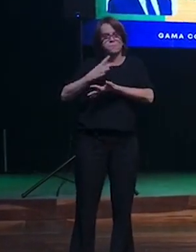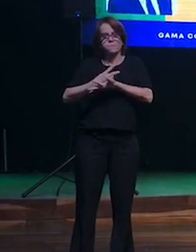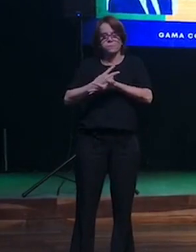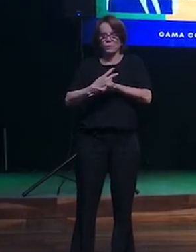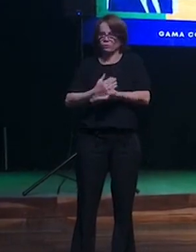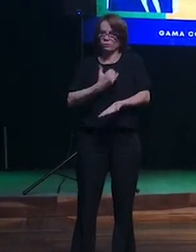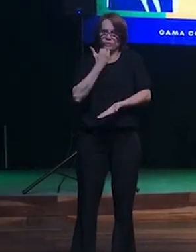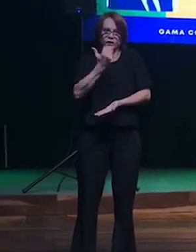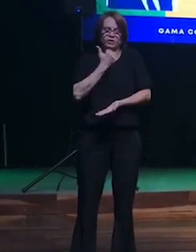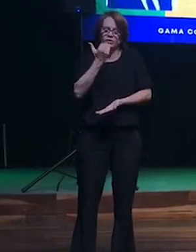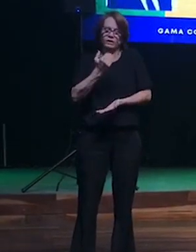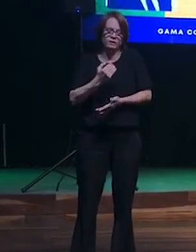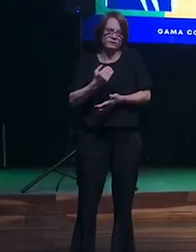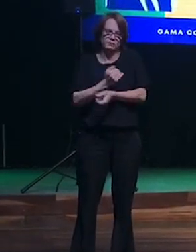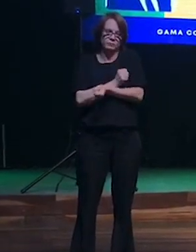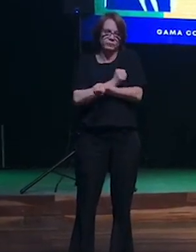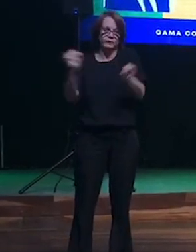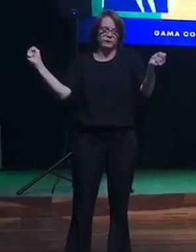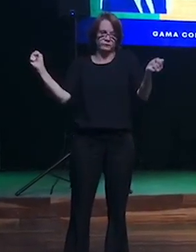transformada.